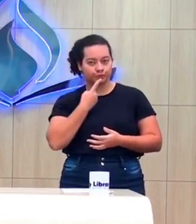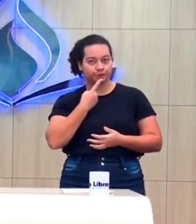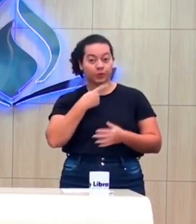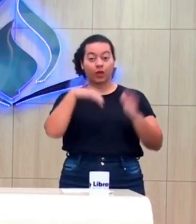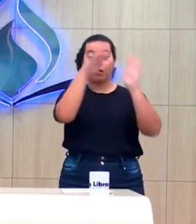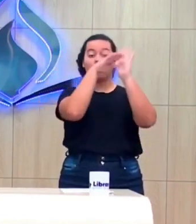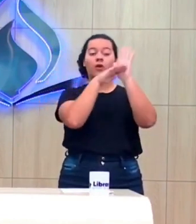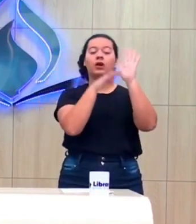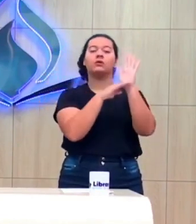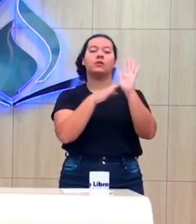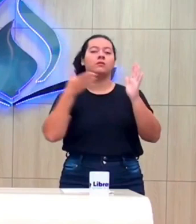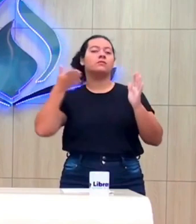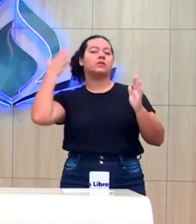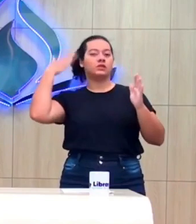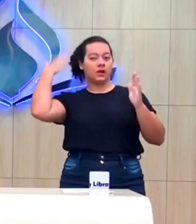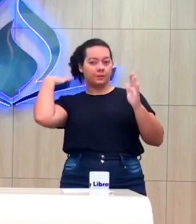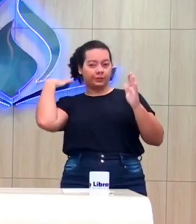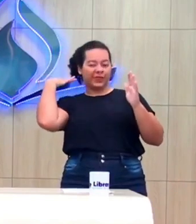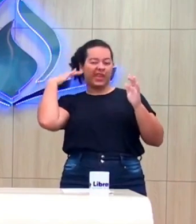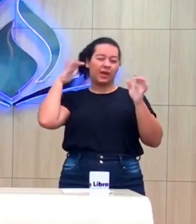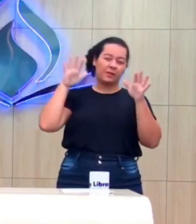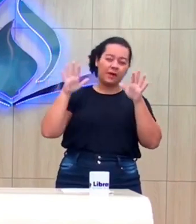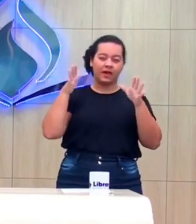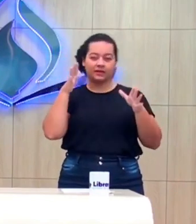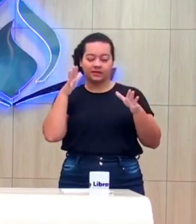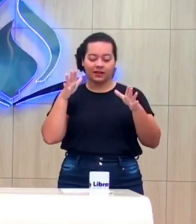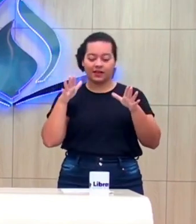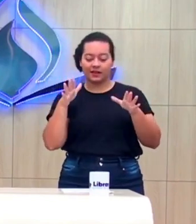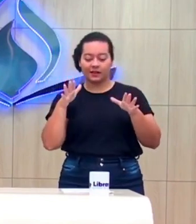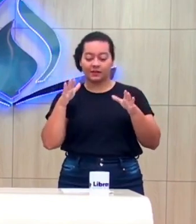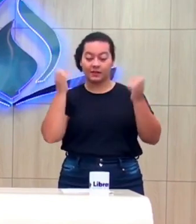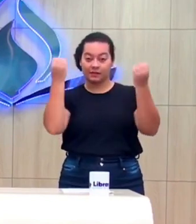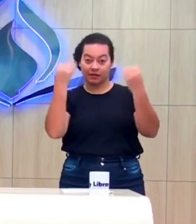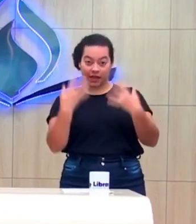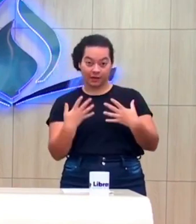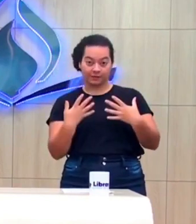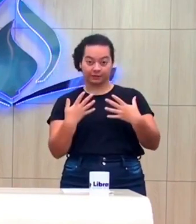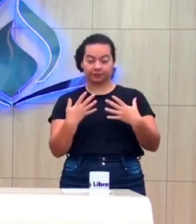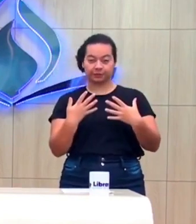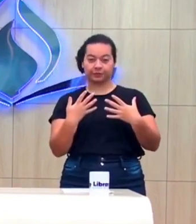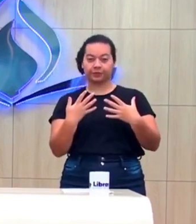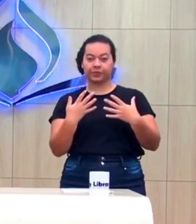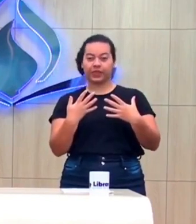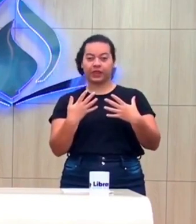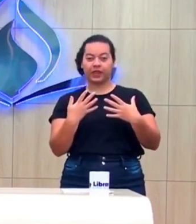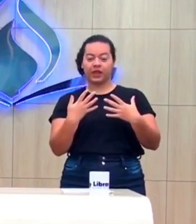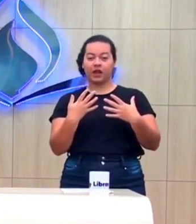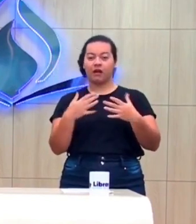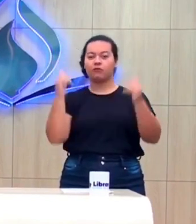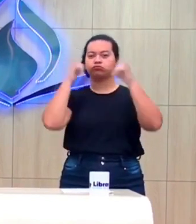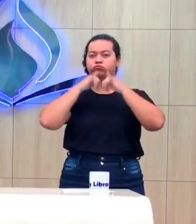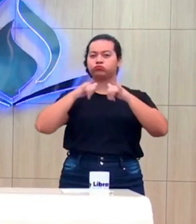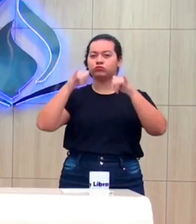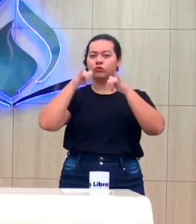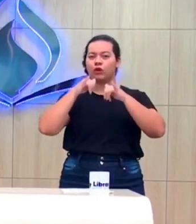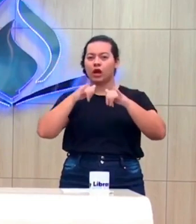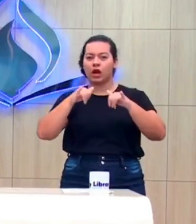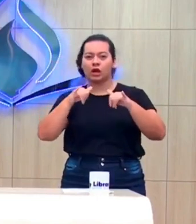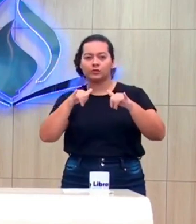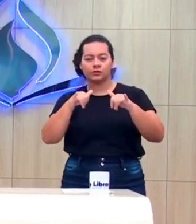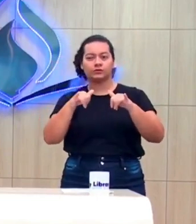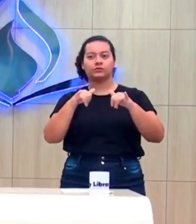programa passado, só para você se situar um pouquinho, nós passamos algumas informações a